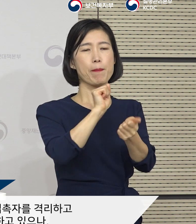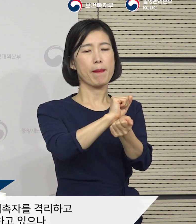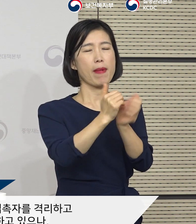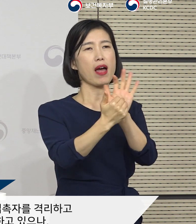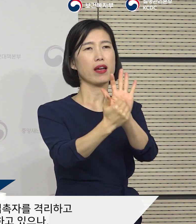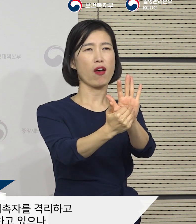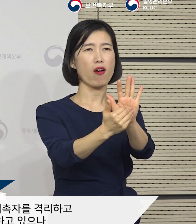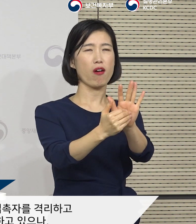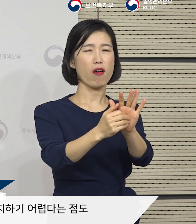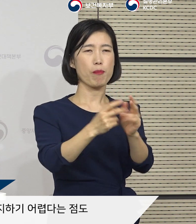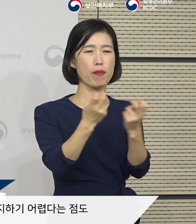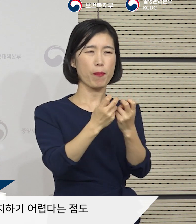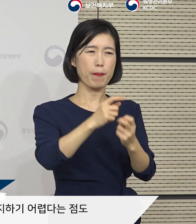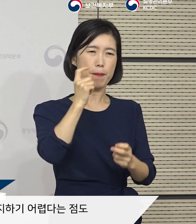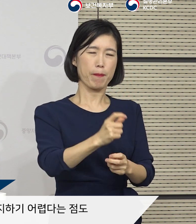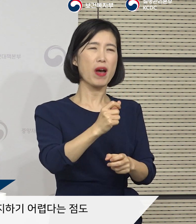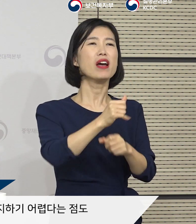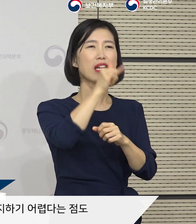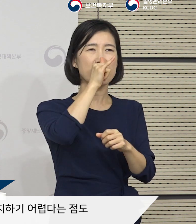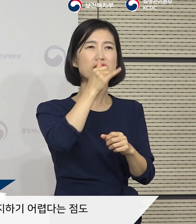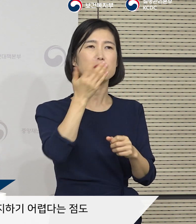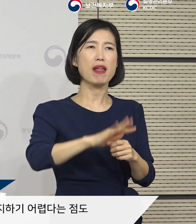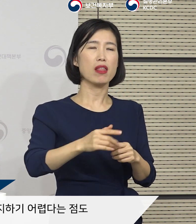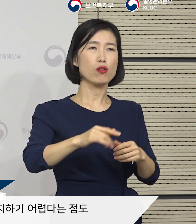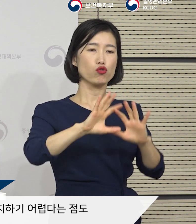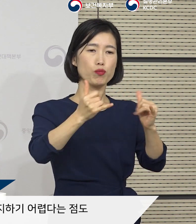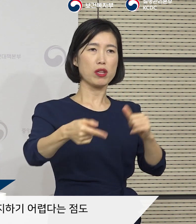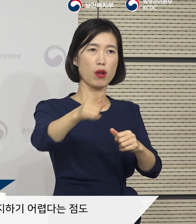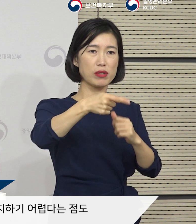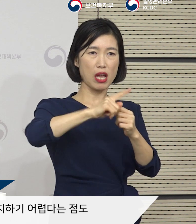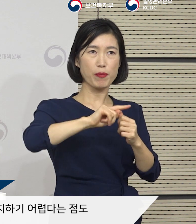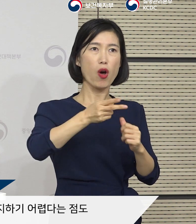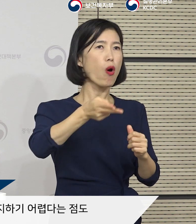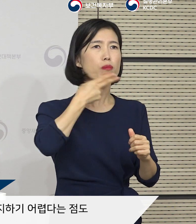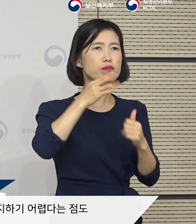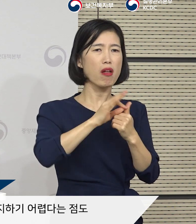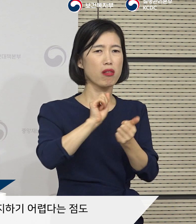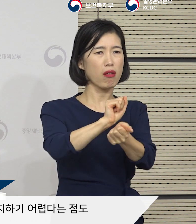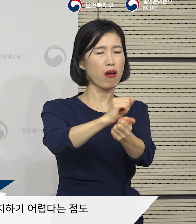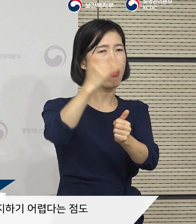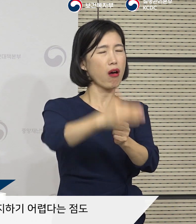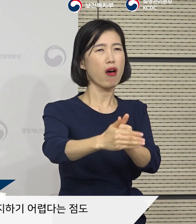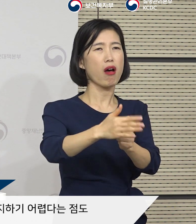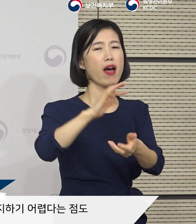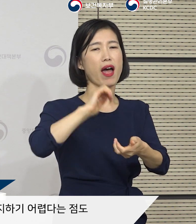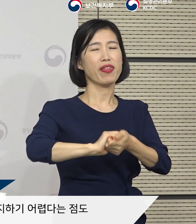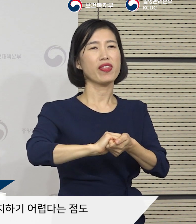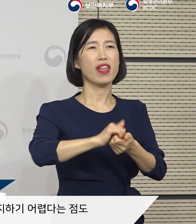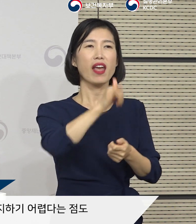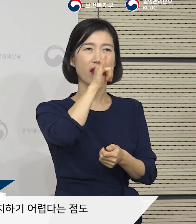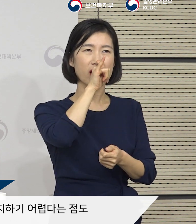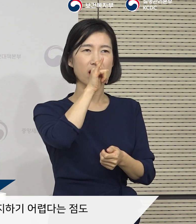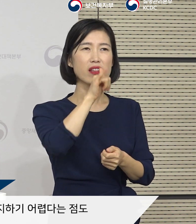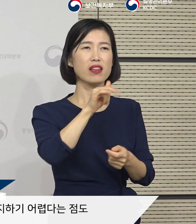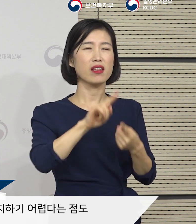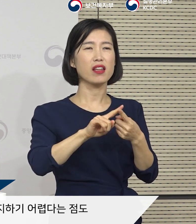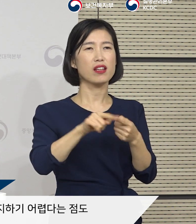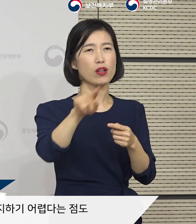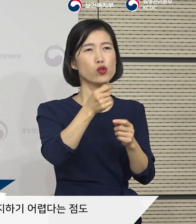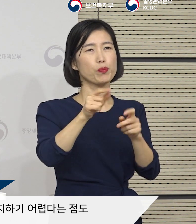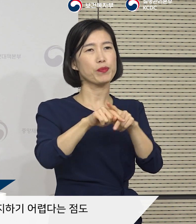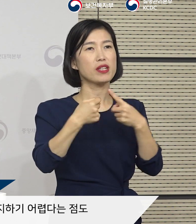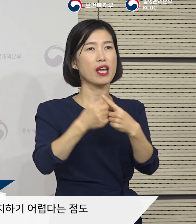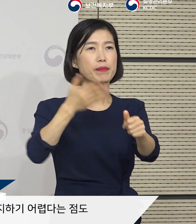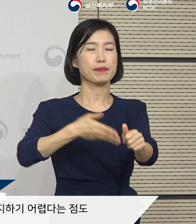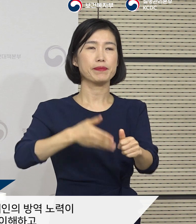노력을 강화하고 있으나 국민 여러분의 참여가 없다면 코로나19의 확산을 저지하기 어렵다는 점도 함께 이해해